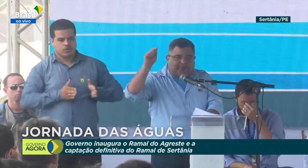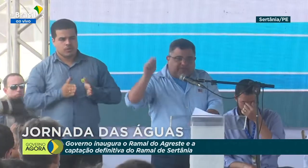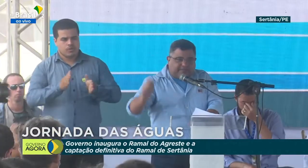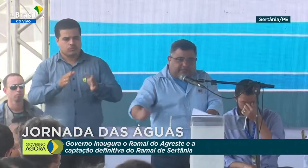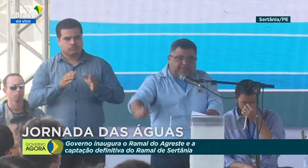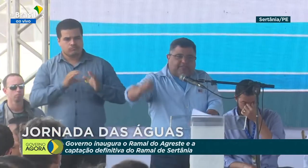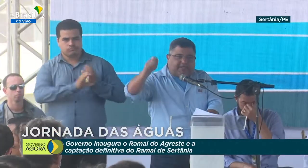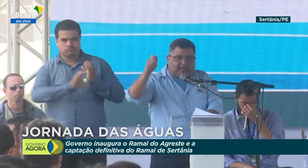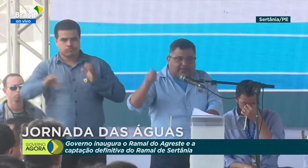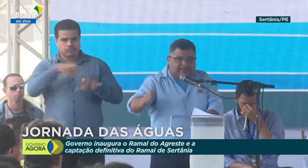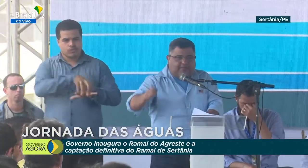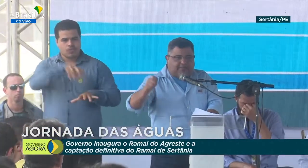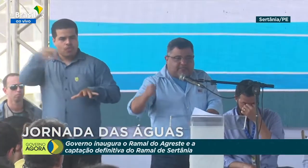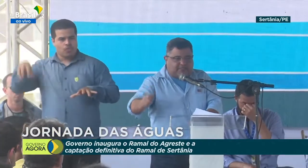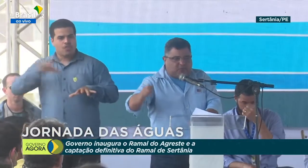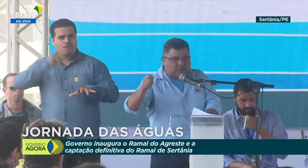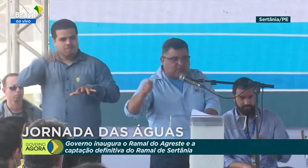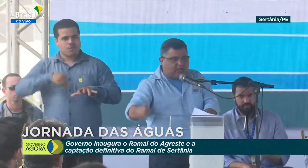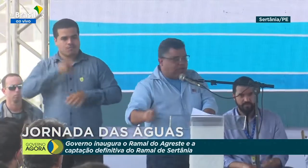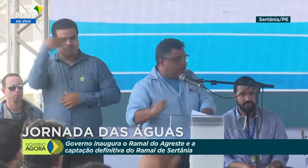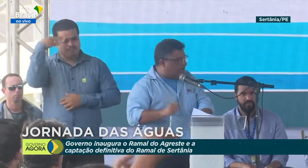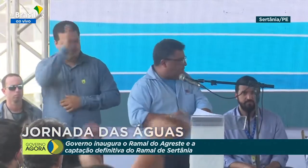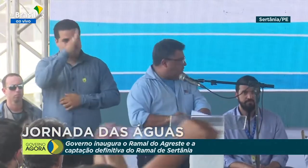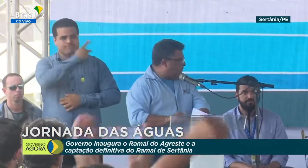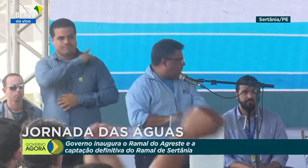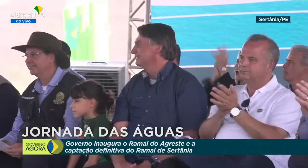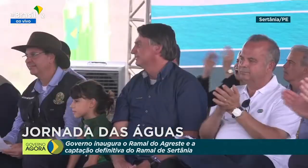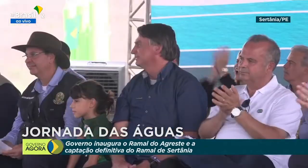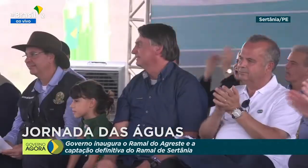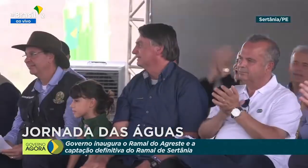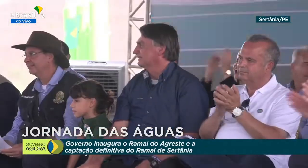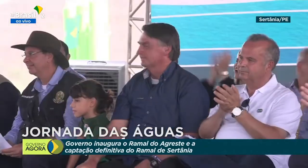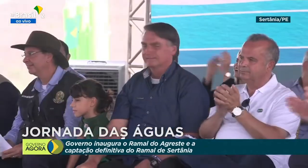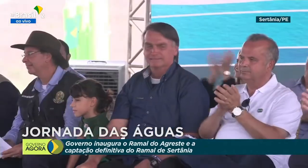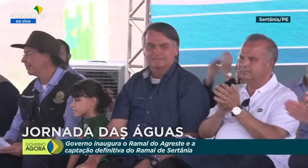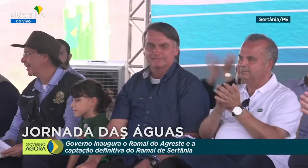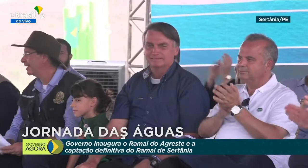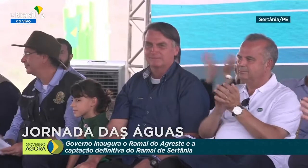foi o presidente Jair Messias Bolsonaro.